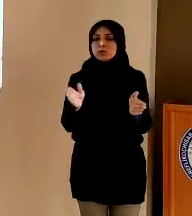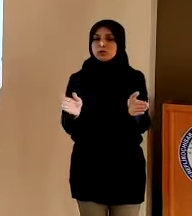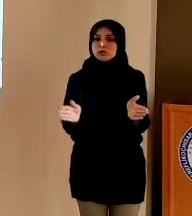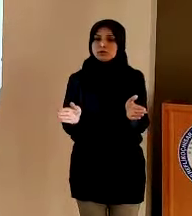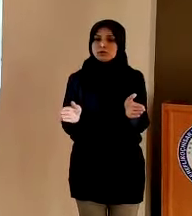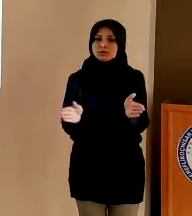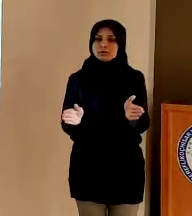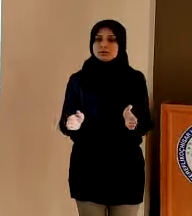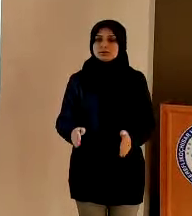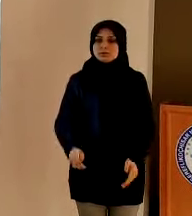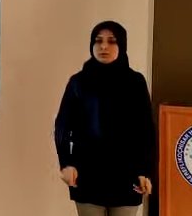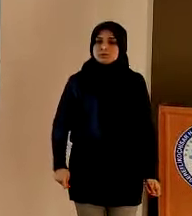oda,